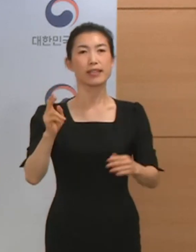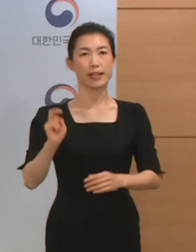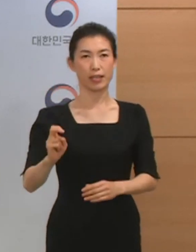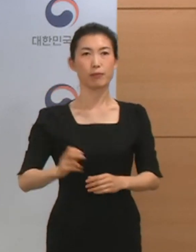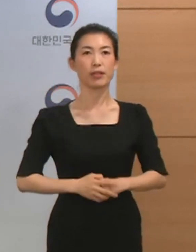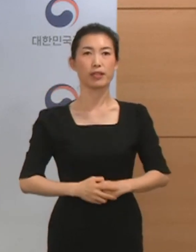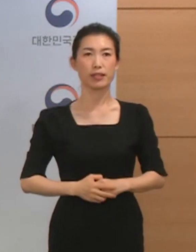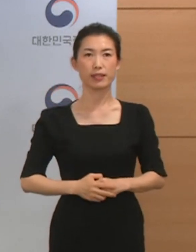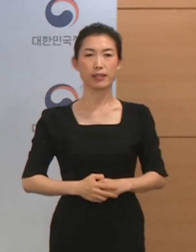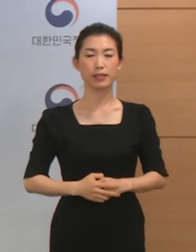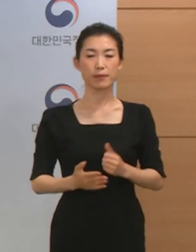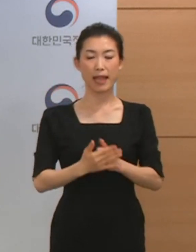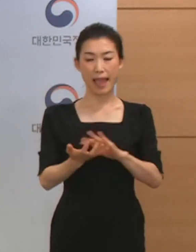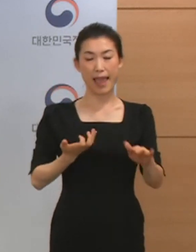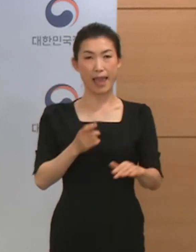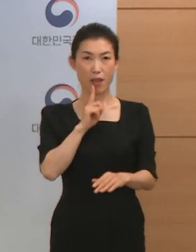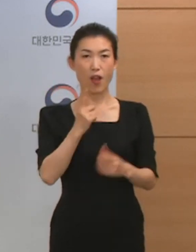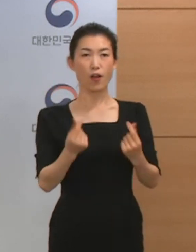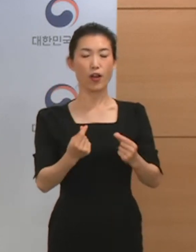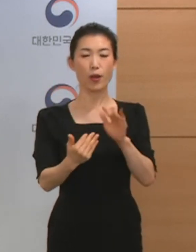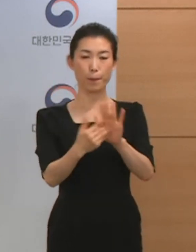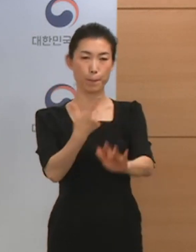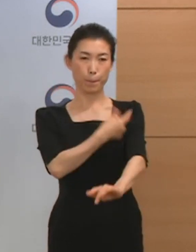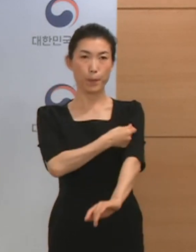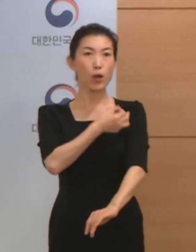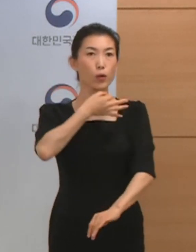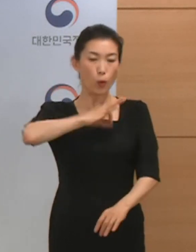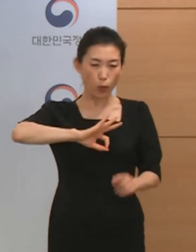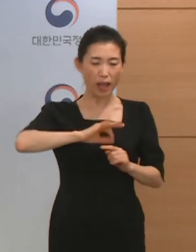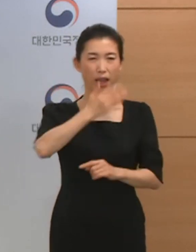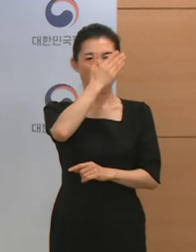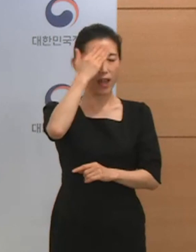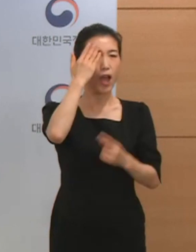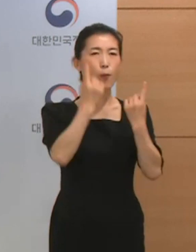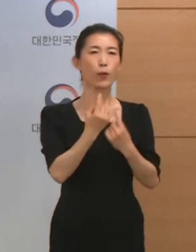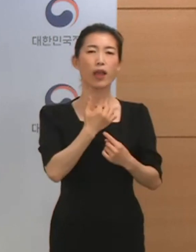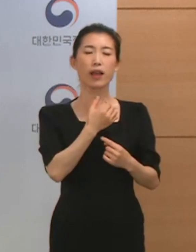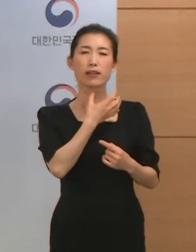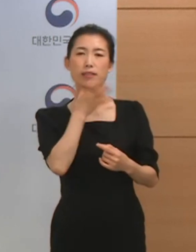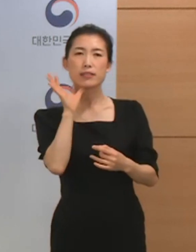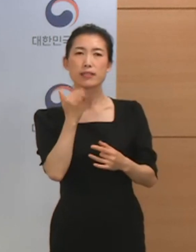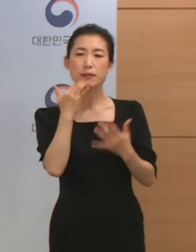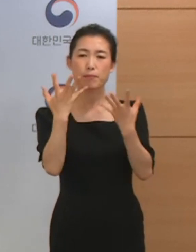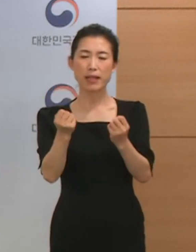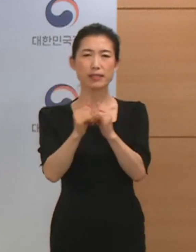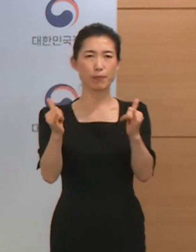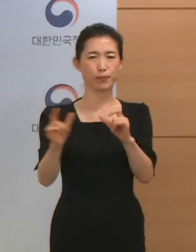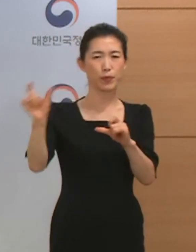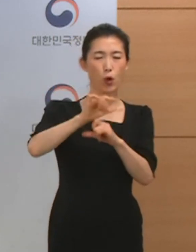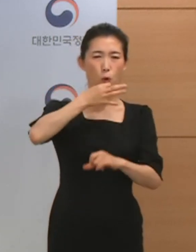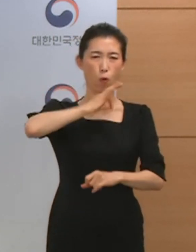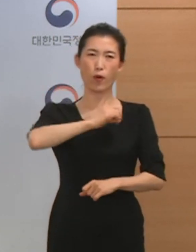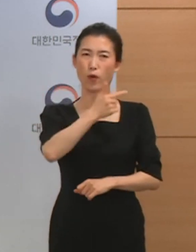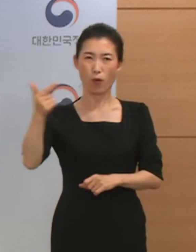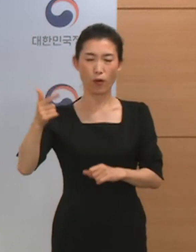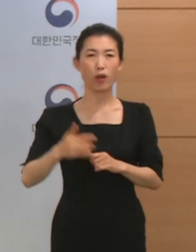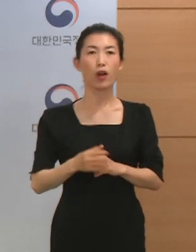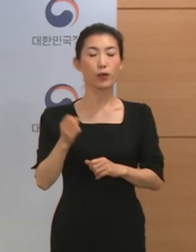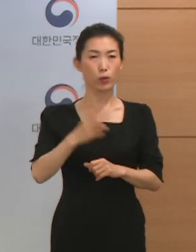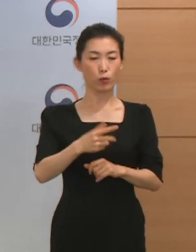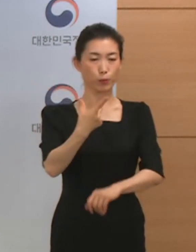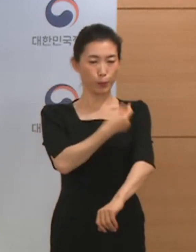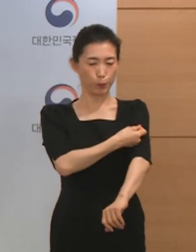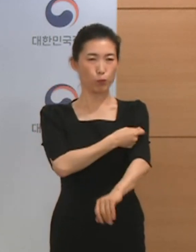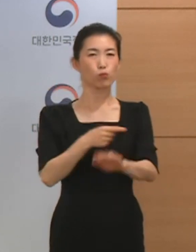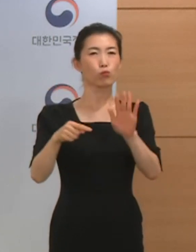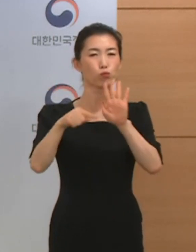말씀드린 것처럼 예방접종의 효과는 고령층일수록 더욱 절대적으로 뛰어나고 부작용에 대한